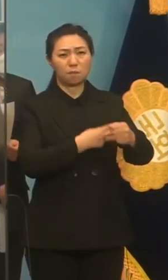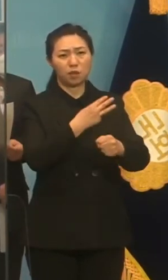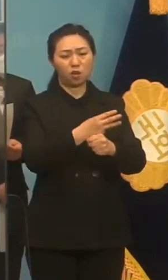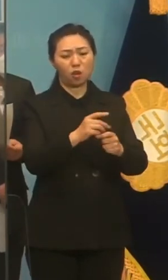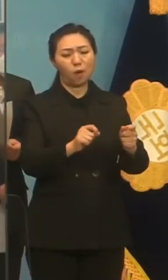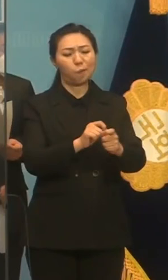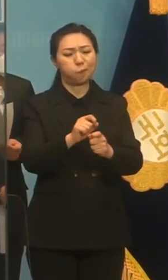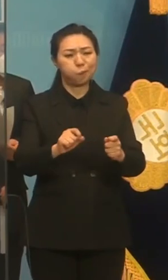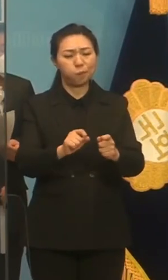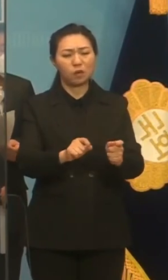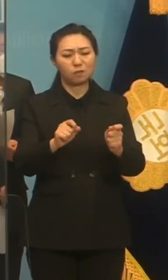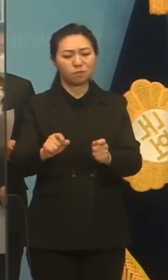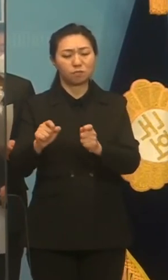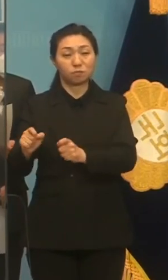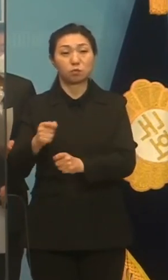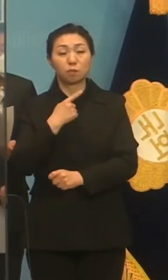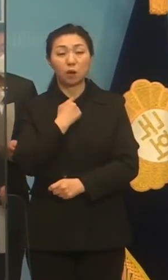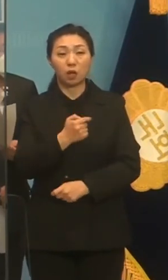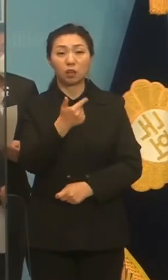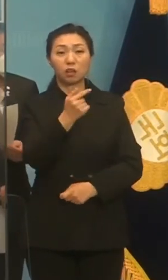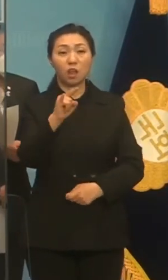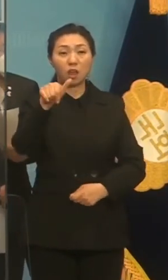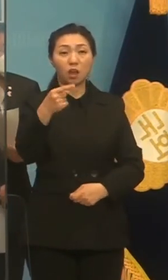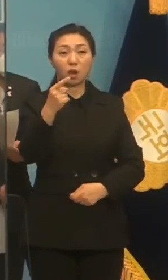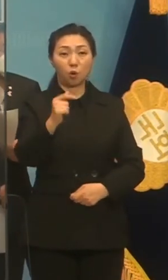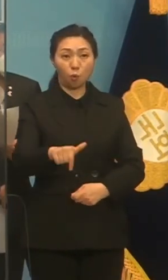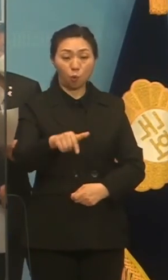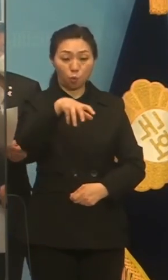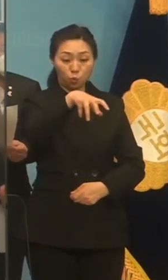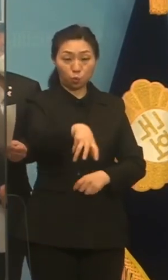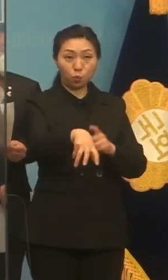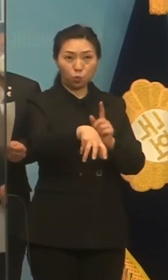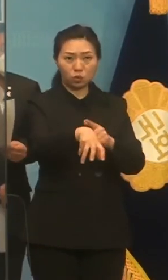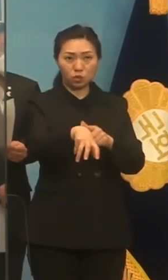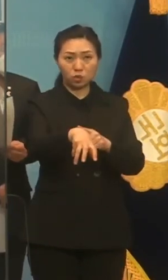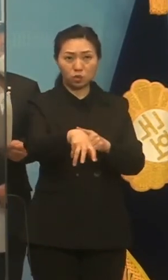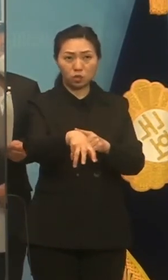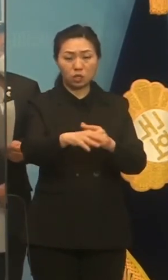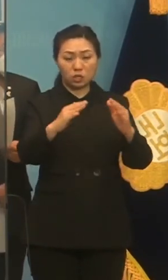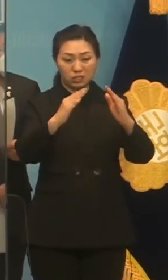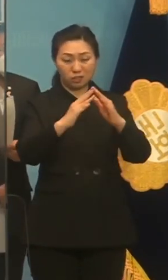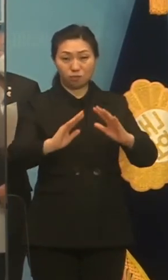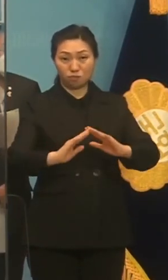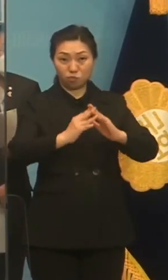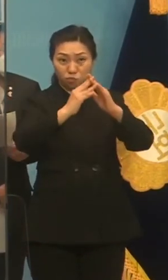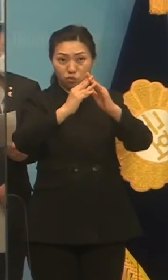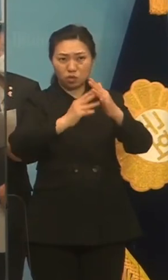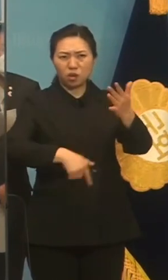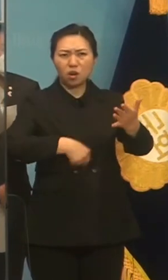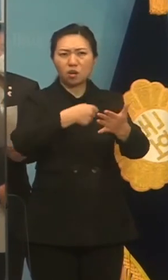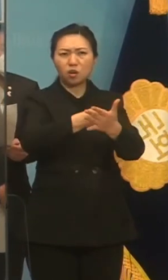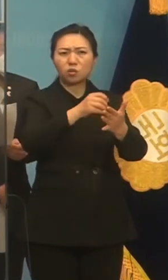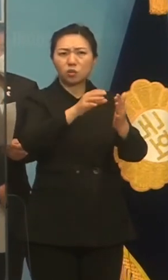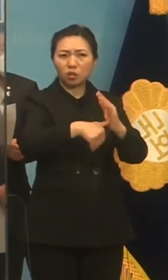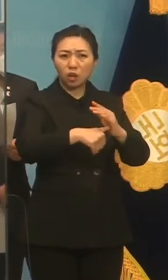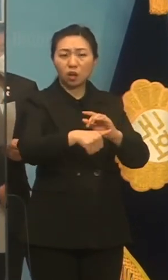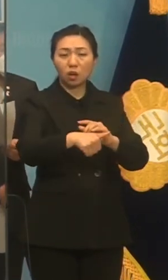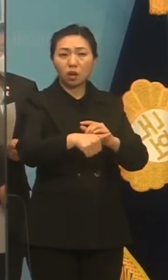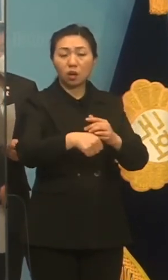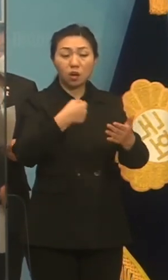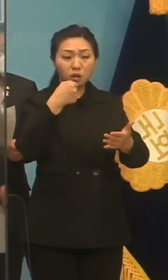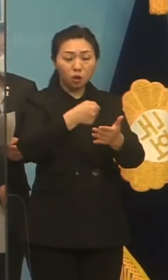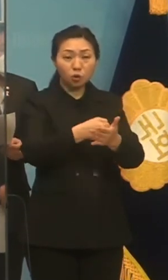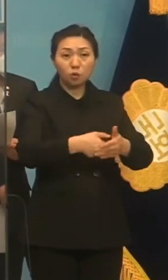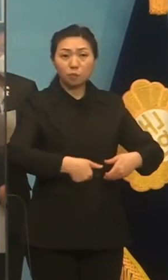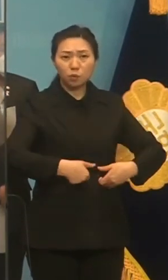활동 그때 찍으로 지정하는데 당시 서울시장의 올랐다는